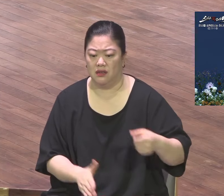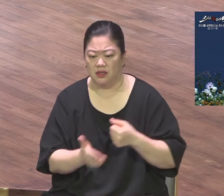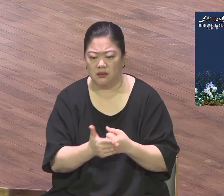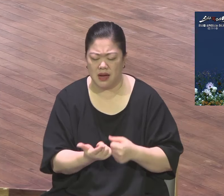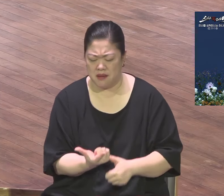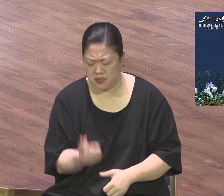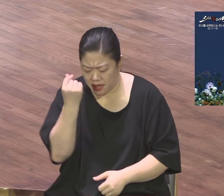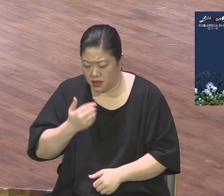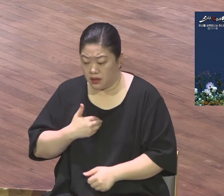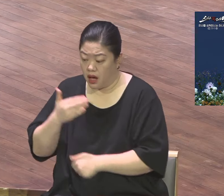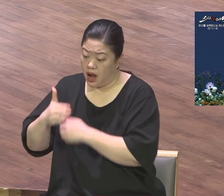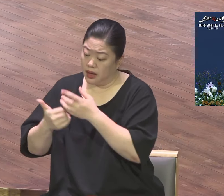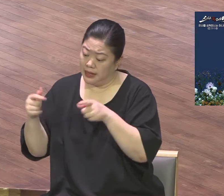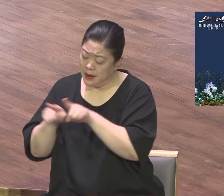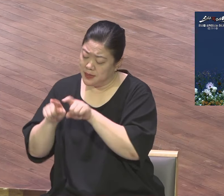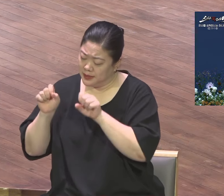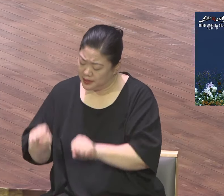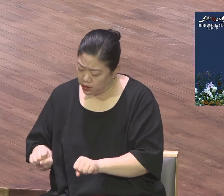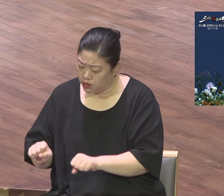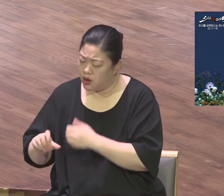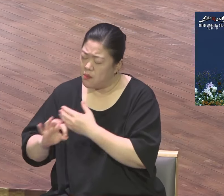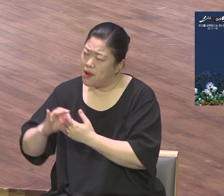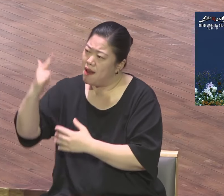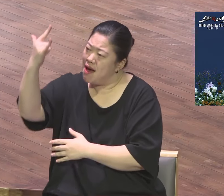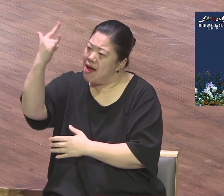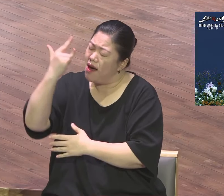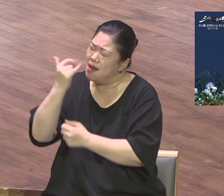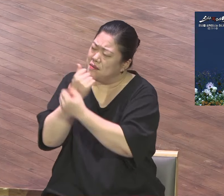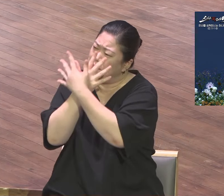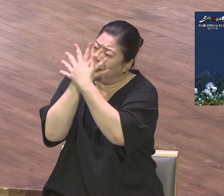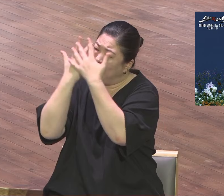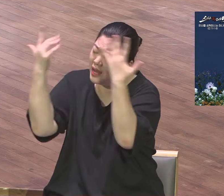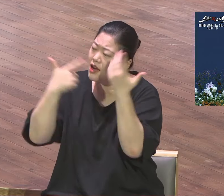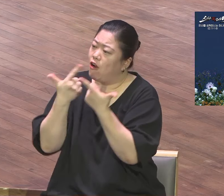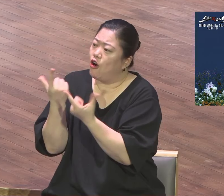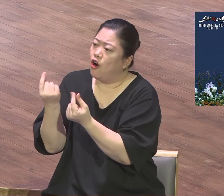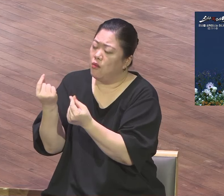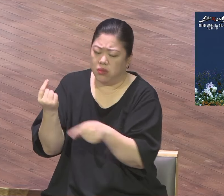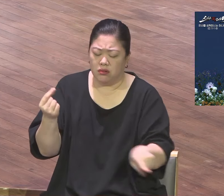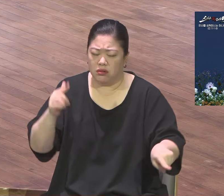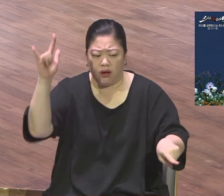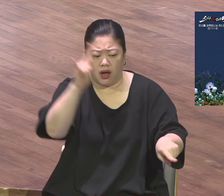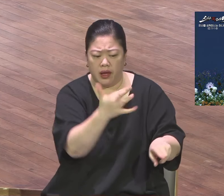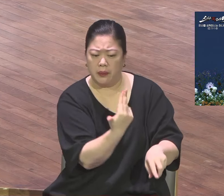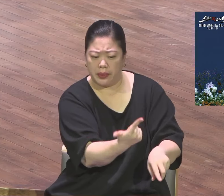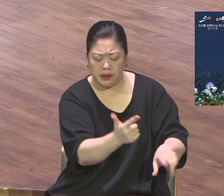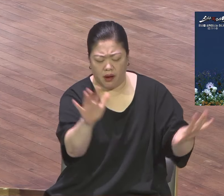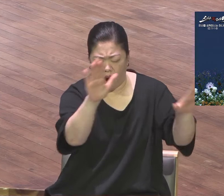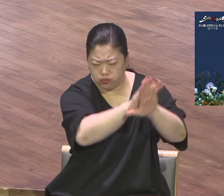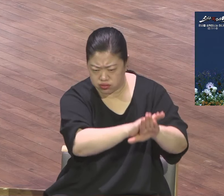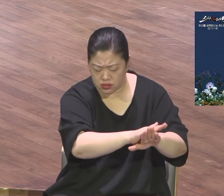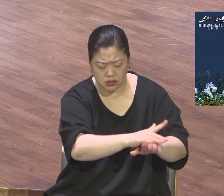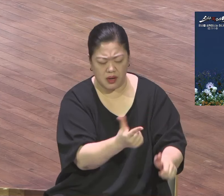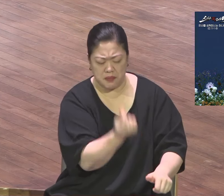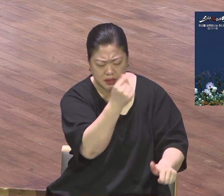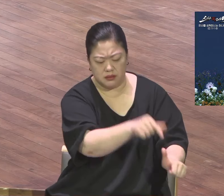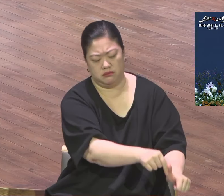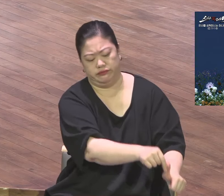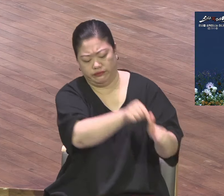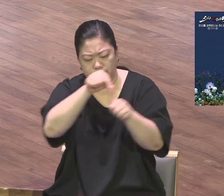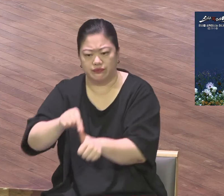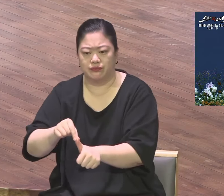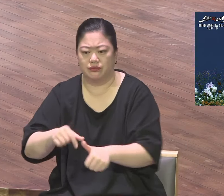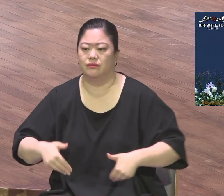무엇보다도 영원을 바라본다. 이 말은 오늘 이 말씀 제목처럼